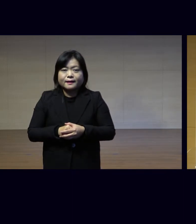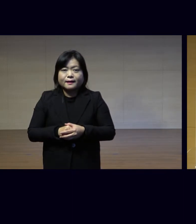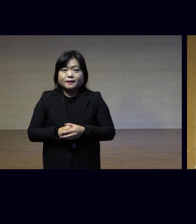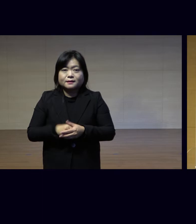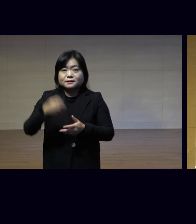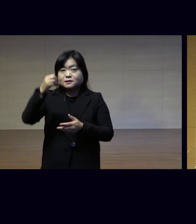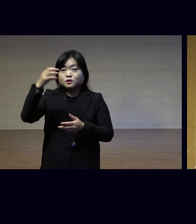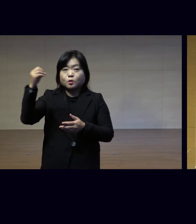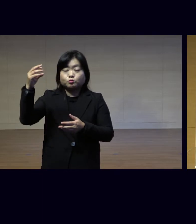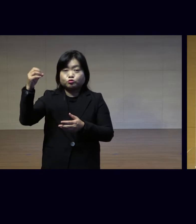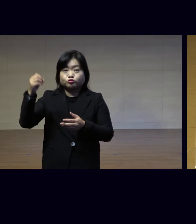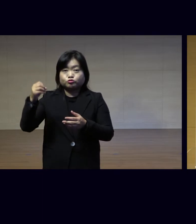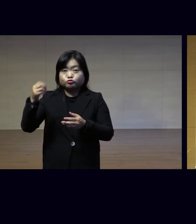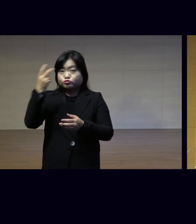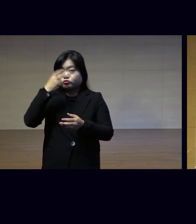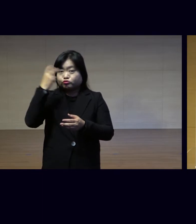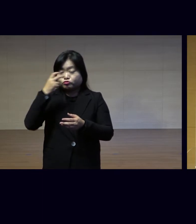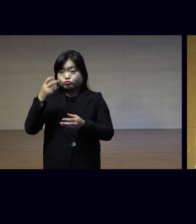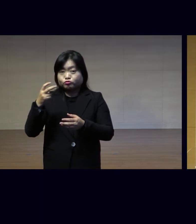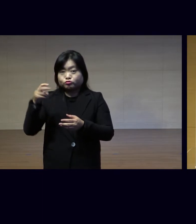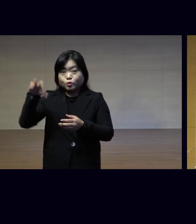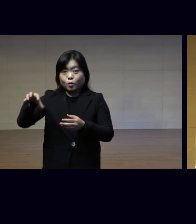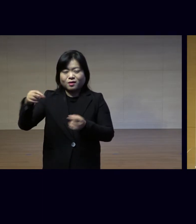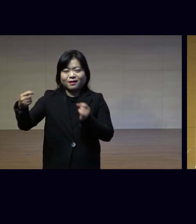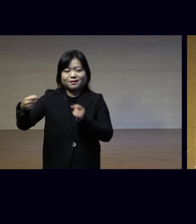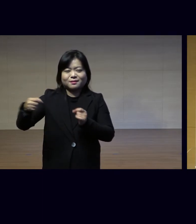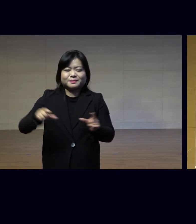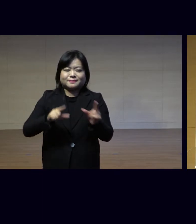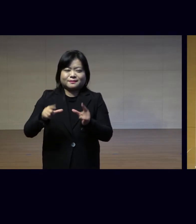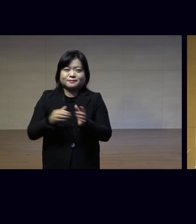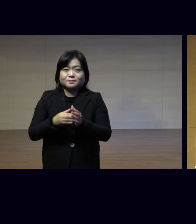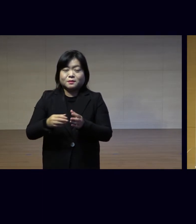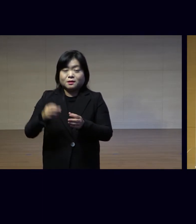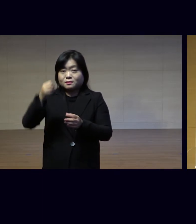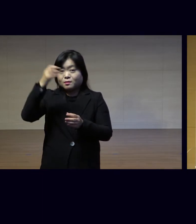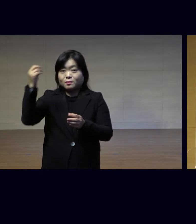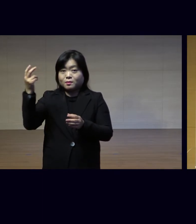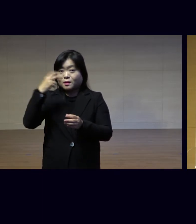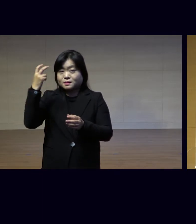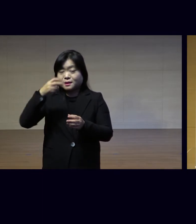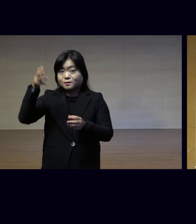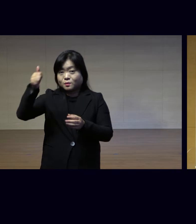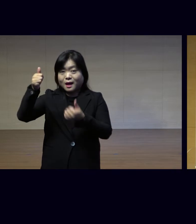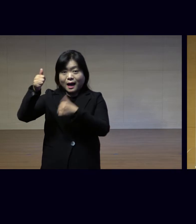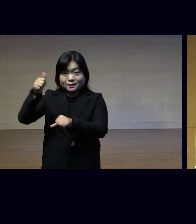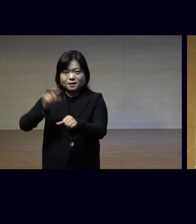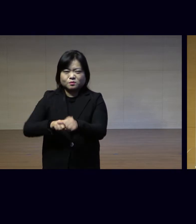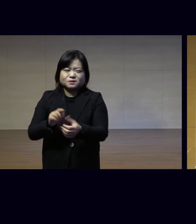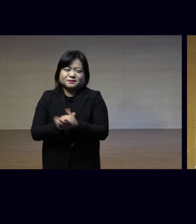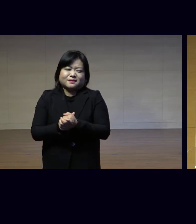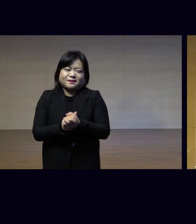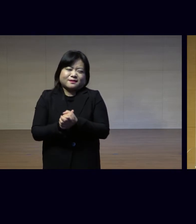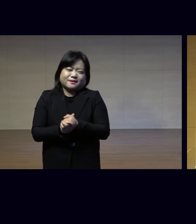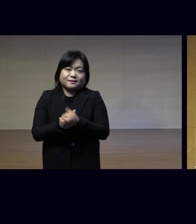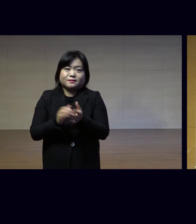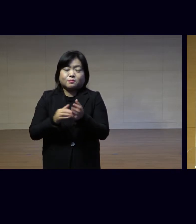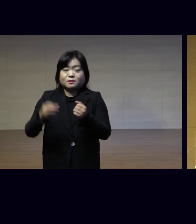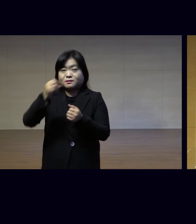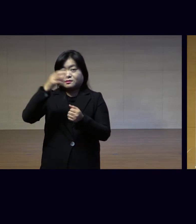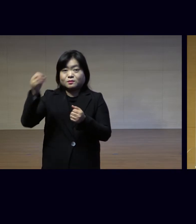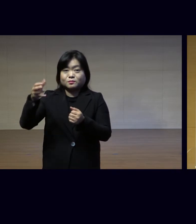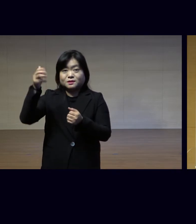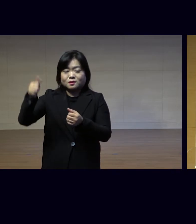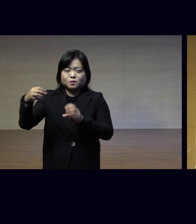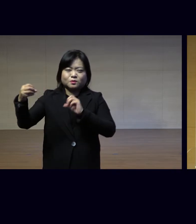천문대 옆에 살았었어요. 잠시 어떤 때. 그래서 그때 천문대 장의 아들하고 친해서 거기 맨날 들락거리면서 그 천문대장하고